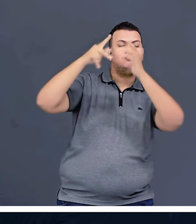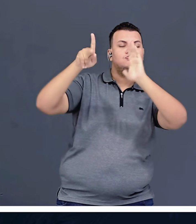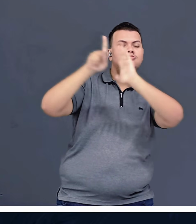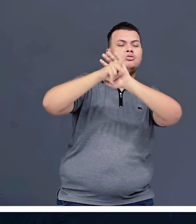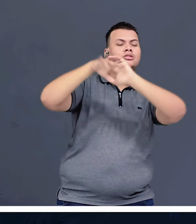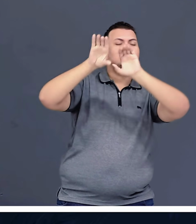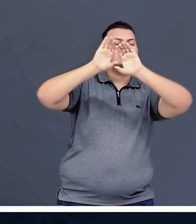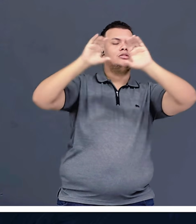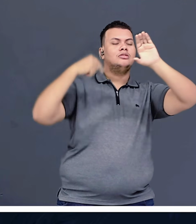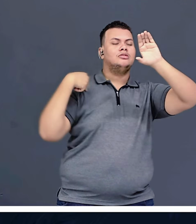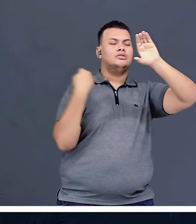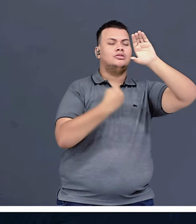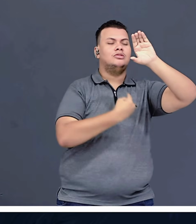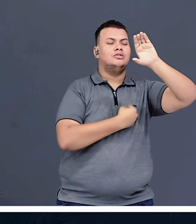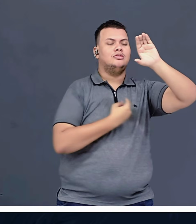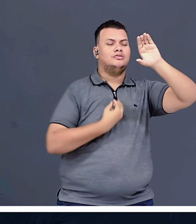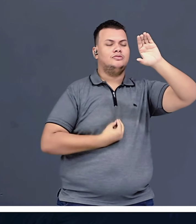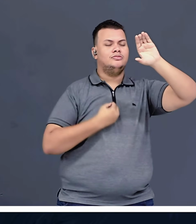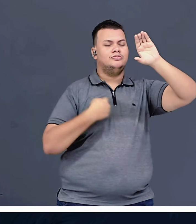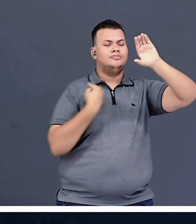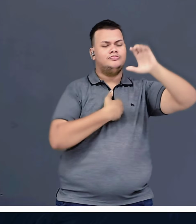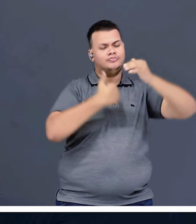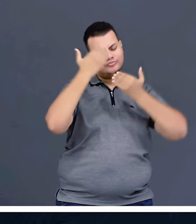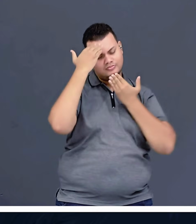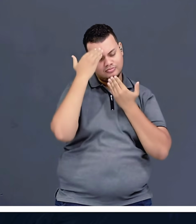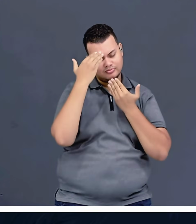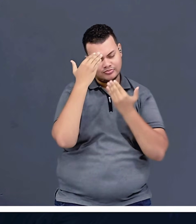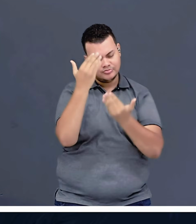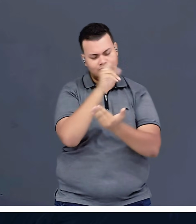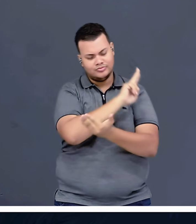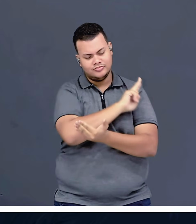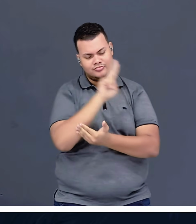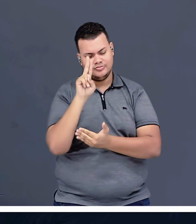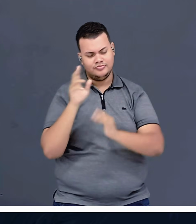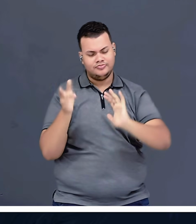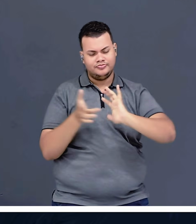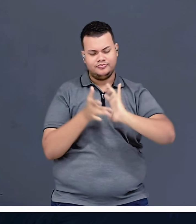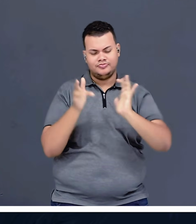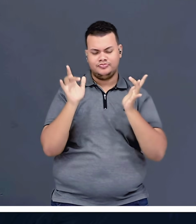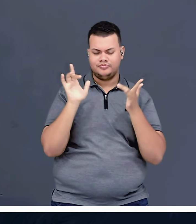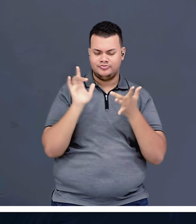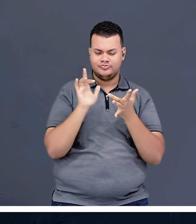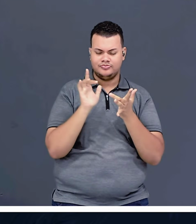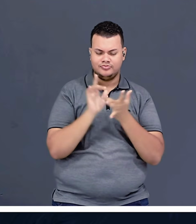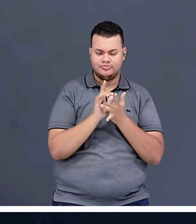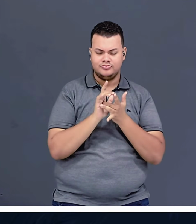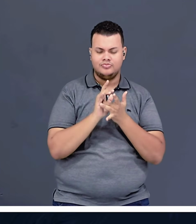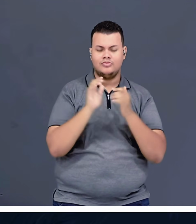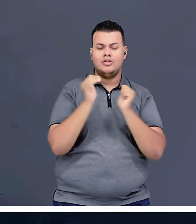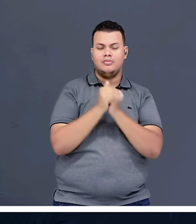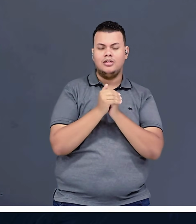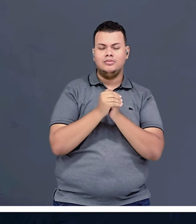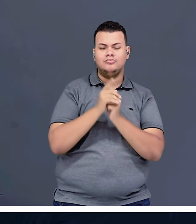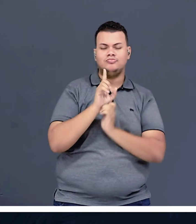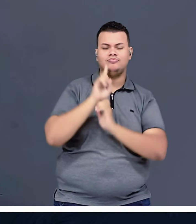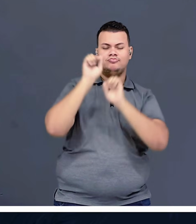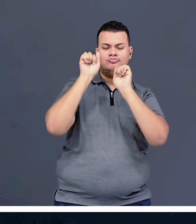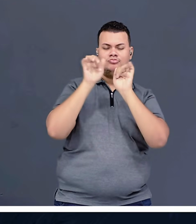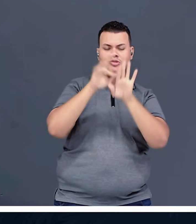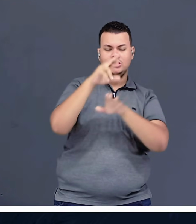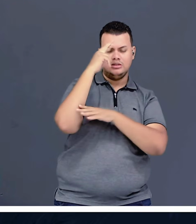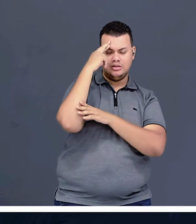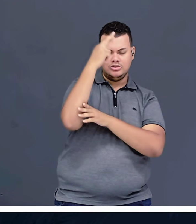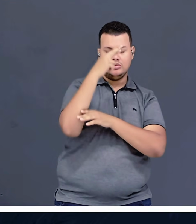céus sobre as nossas vidas. Te agradecemos no nome de Jesus. Que a graça do